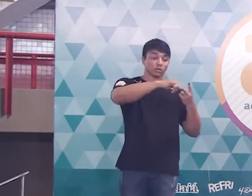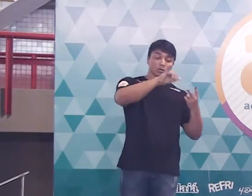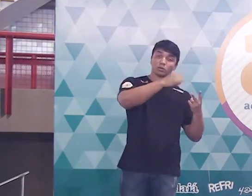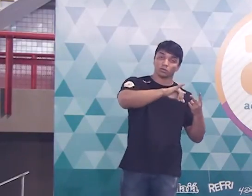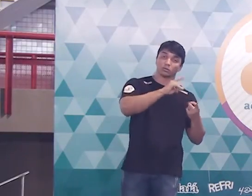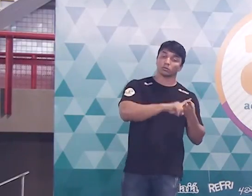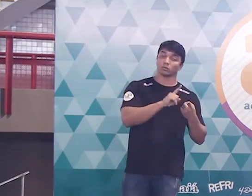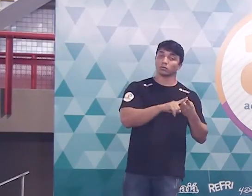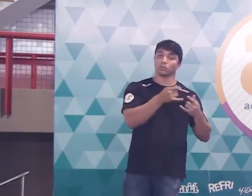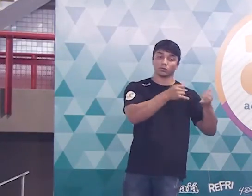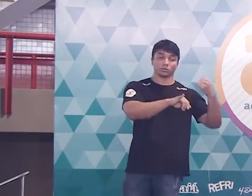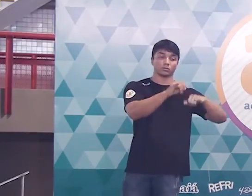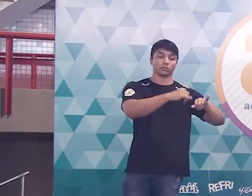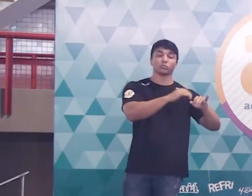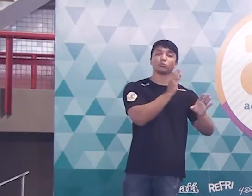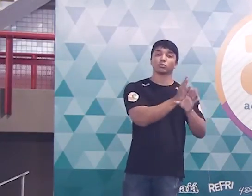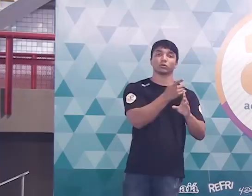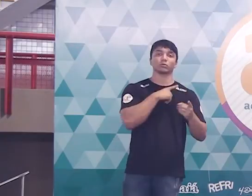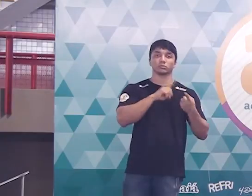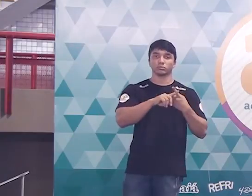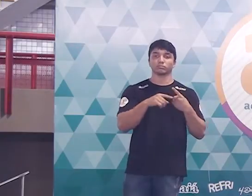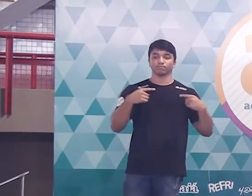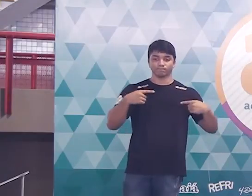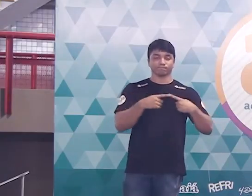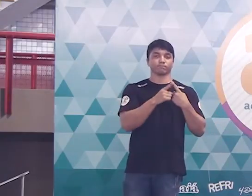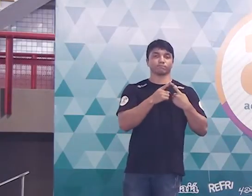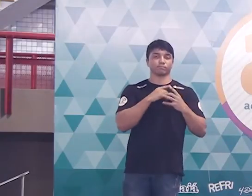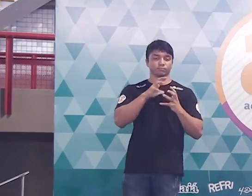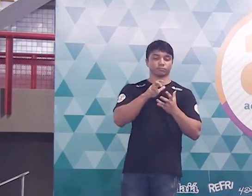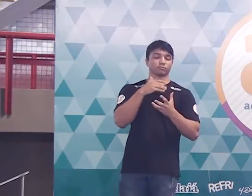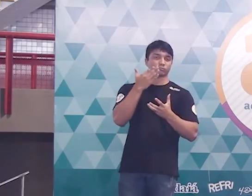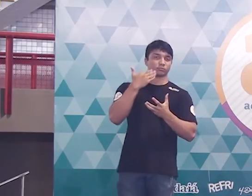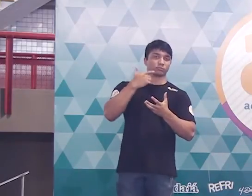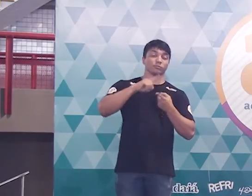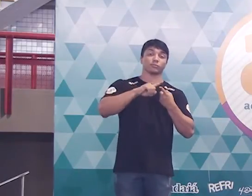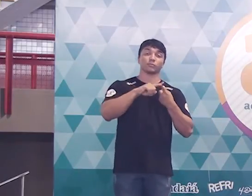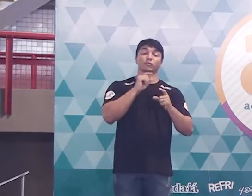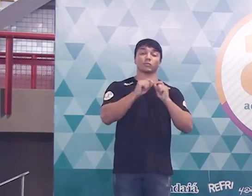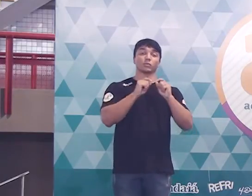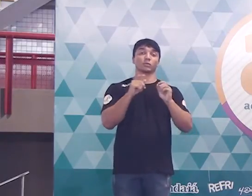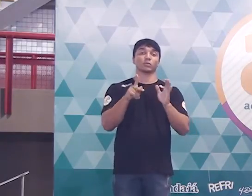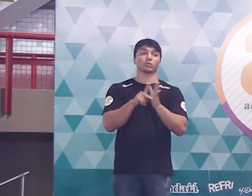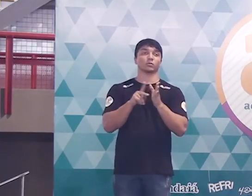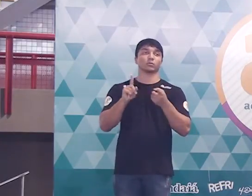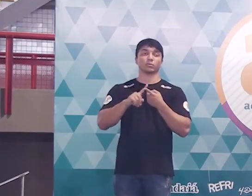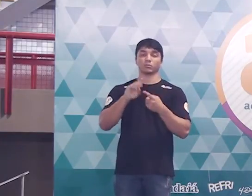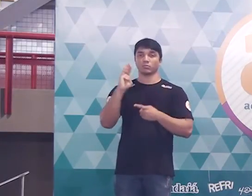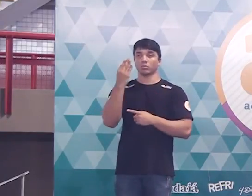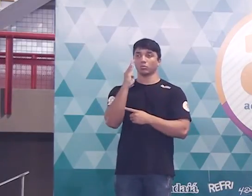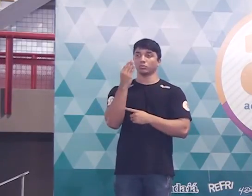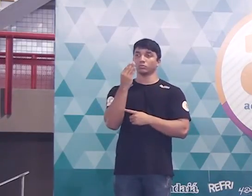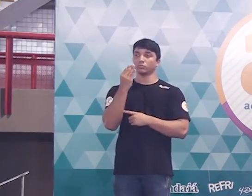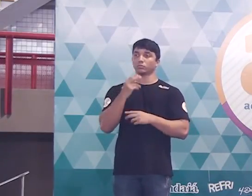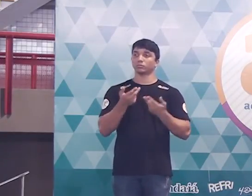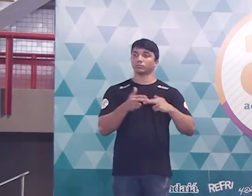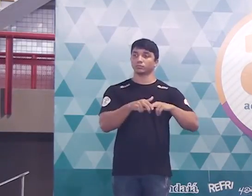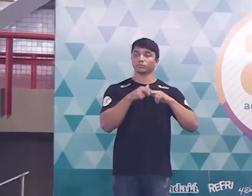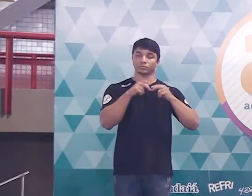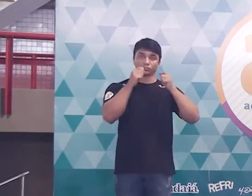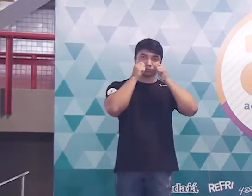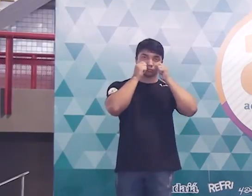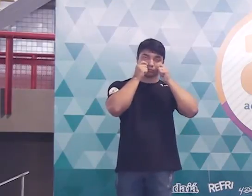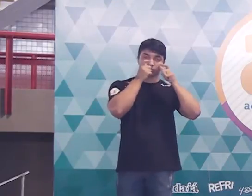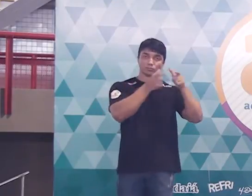química, porque a química também fala de aquecimento global, e ele pode cair numa questãozinha de quê? De biologia. Então fiquem muito